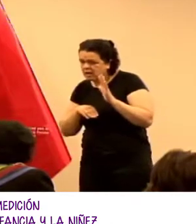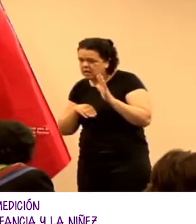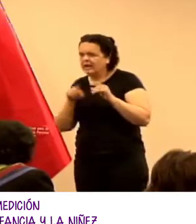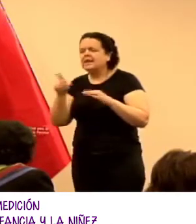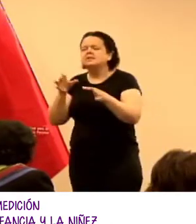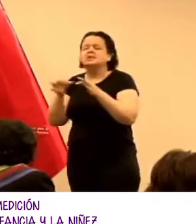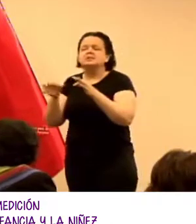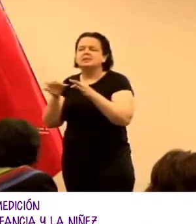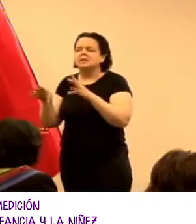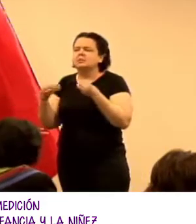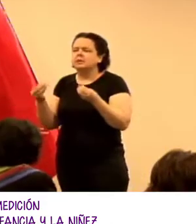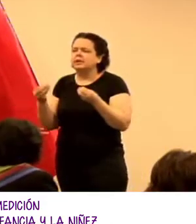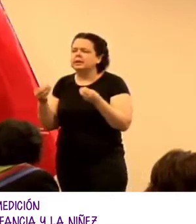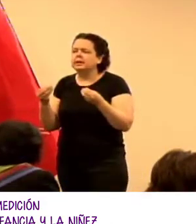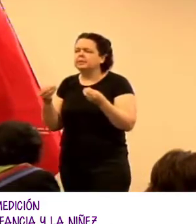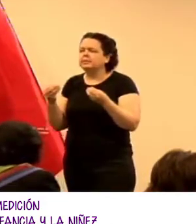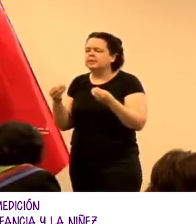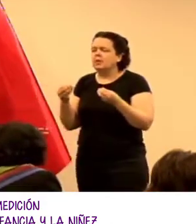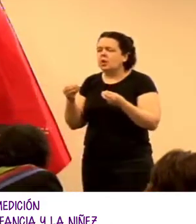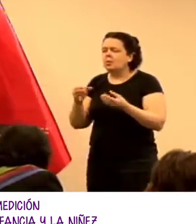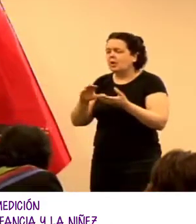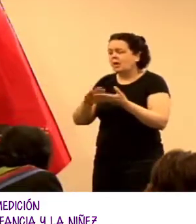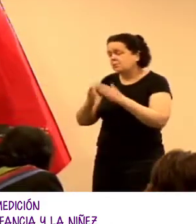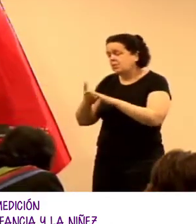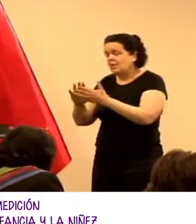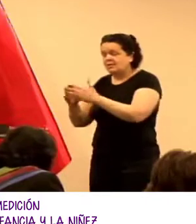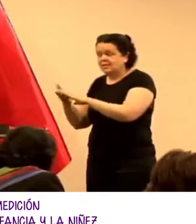se explica porque a medida de que la población